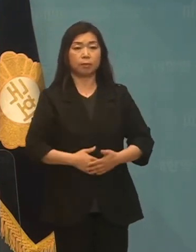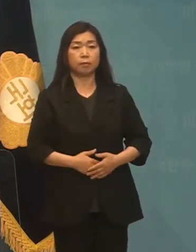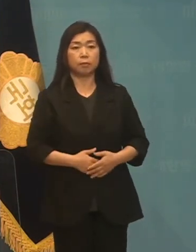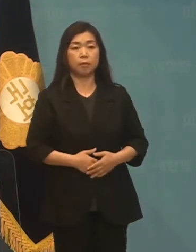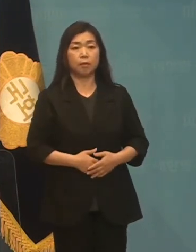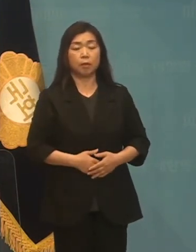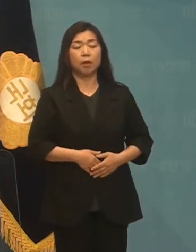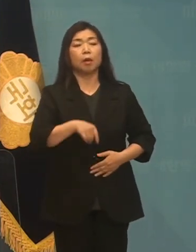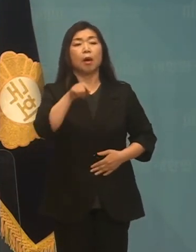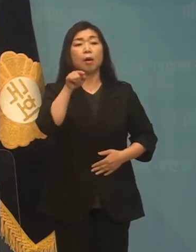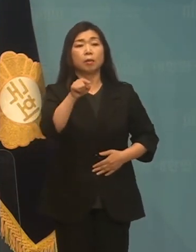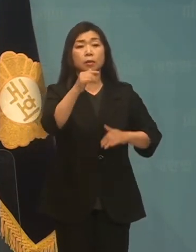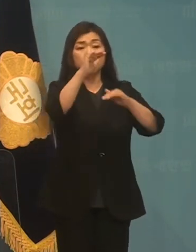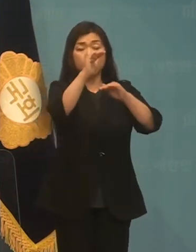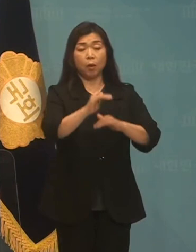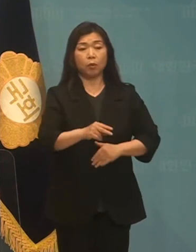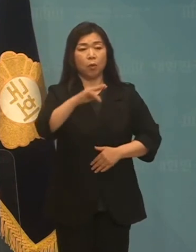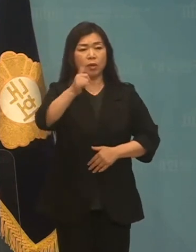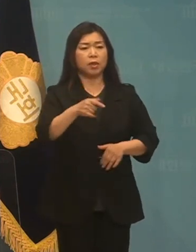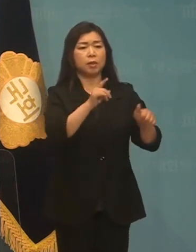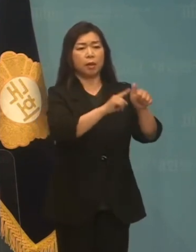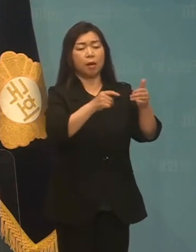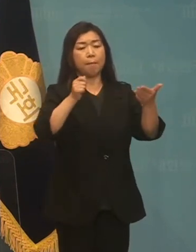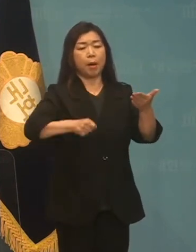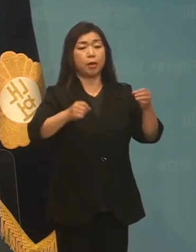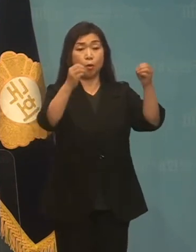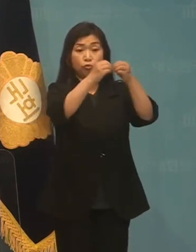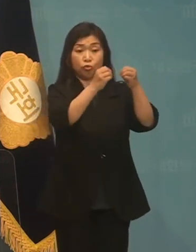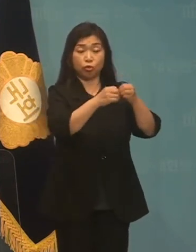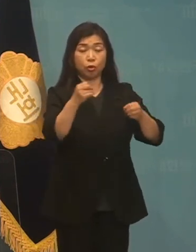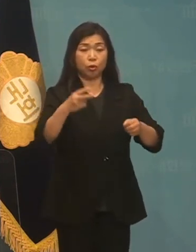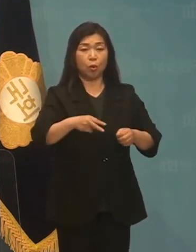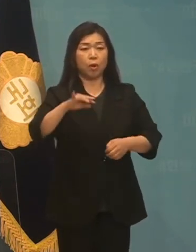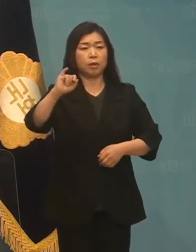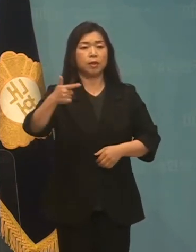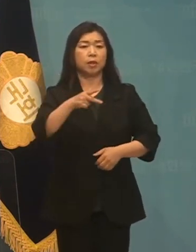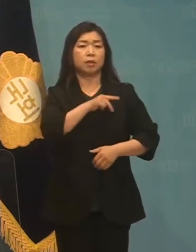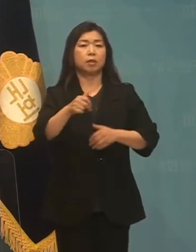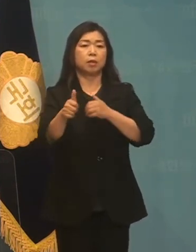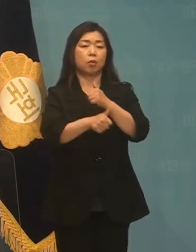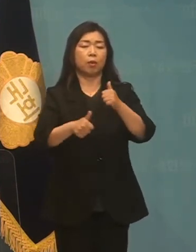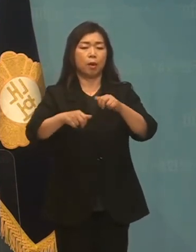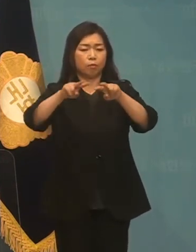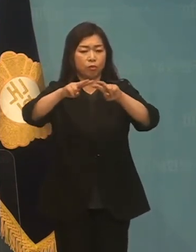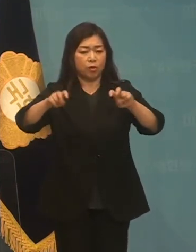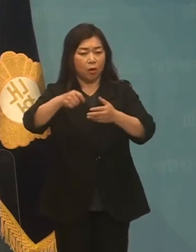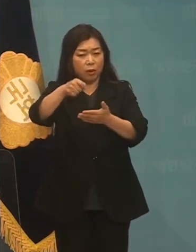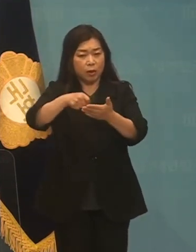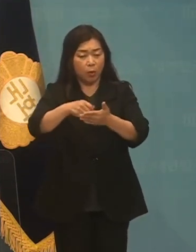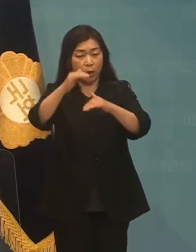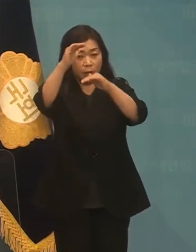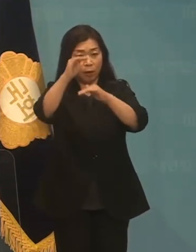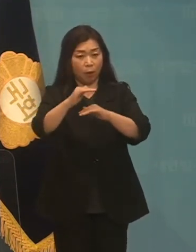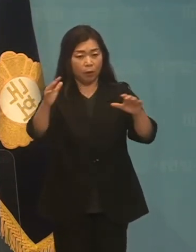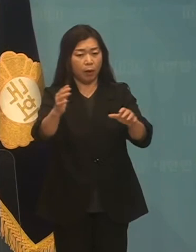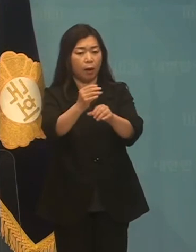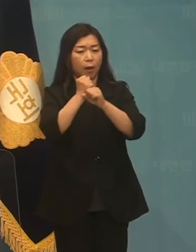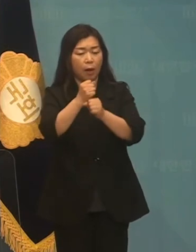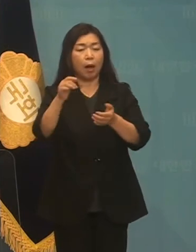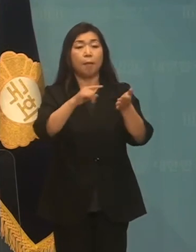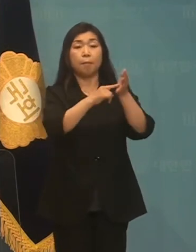이것도 신모 씨에 대한 판결문 그리고 진성준 의원 분석 기자회견 내용을